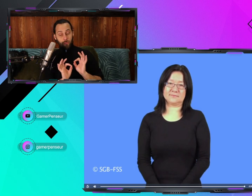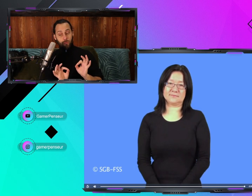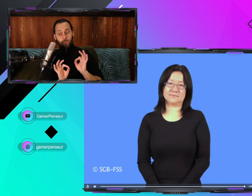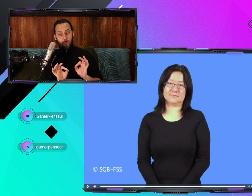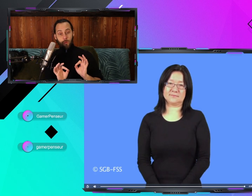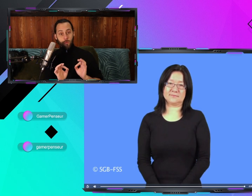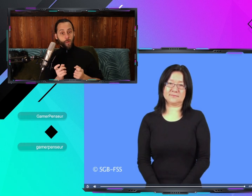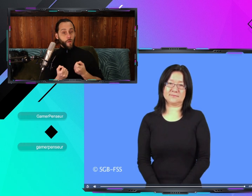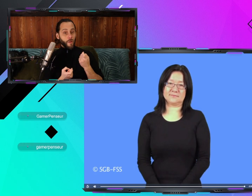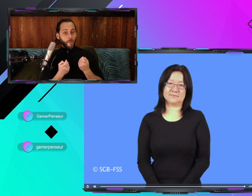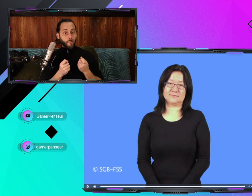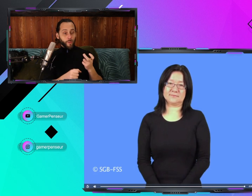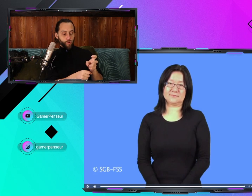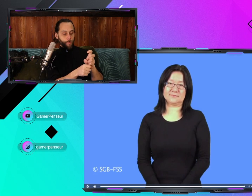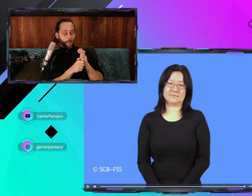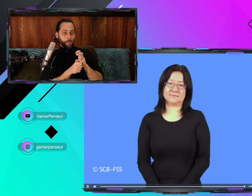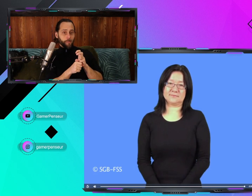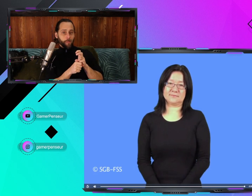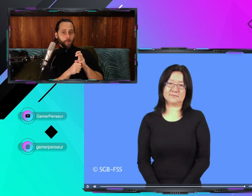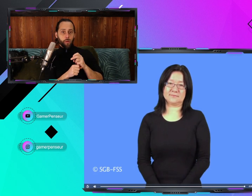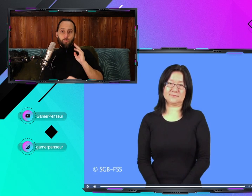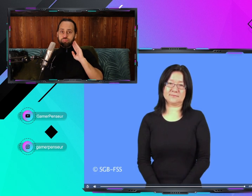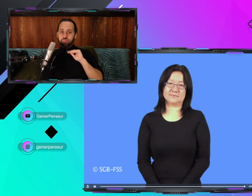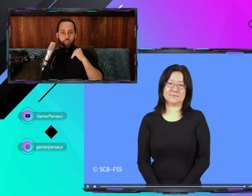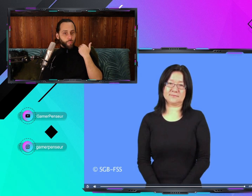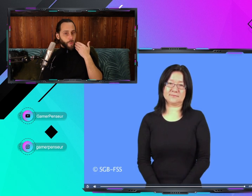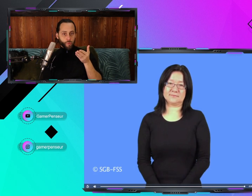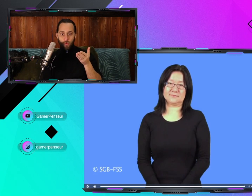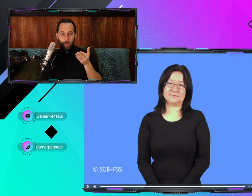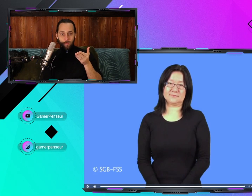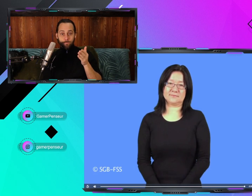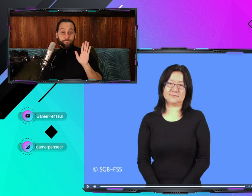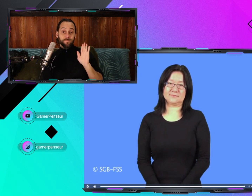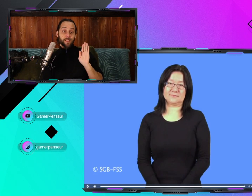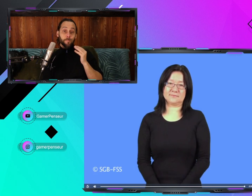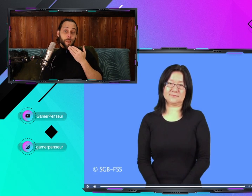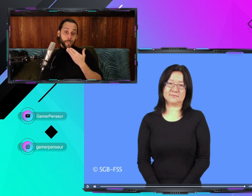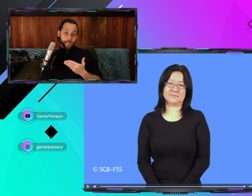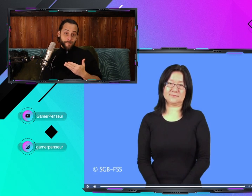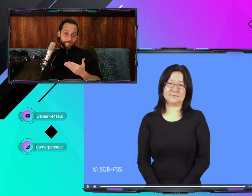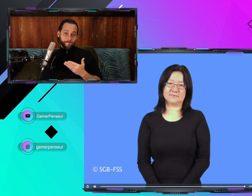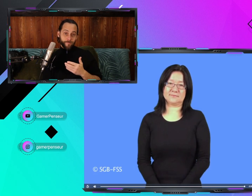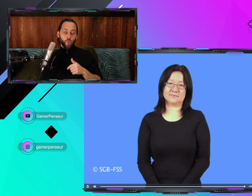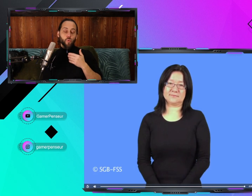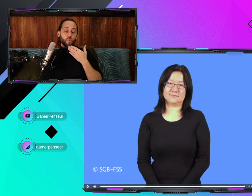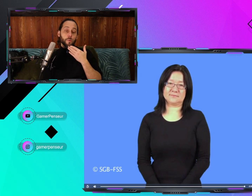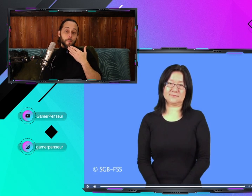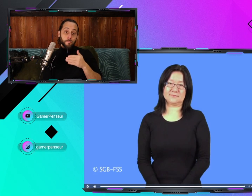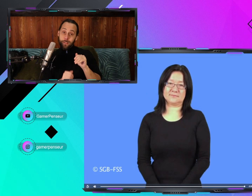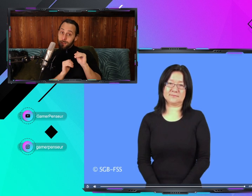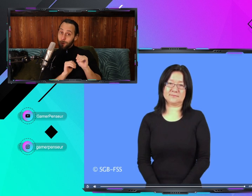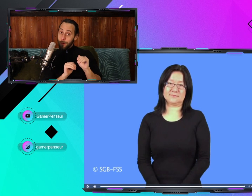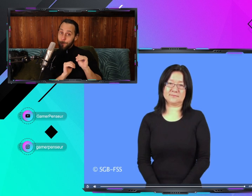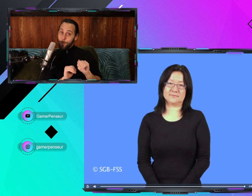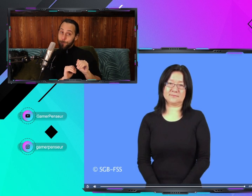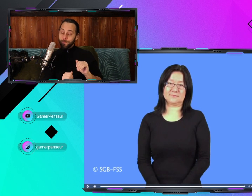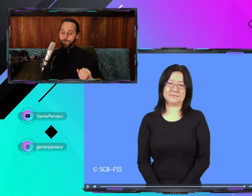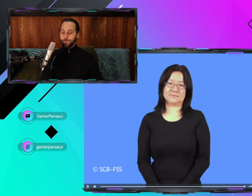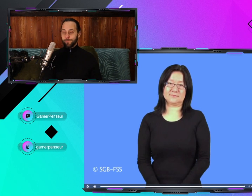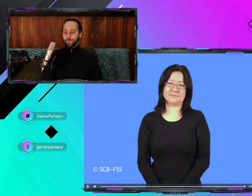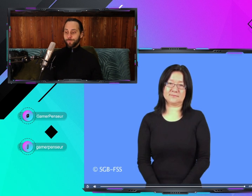juste. Voiture prête, pas besoin. Mais merci. Ou merci quand